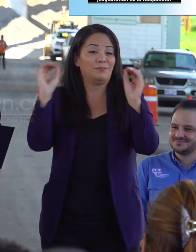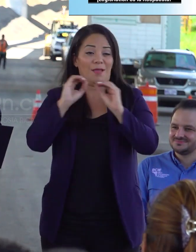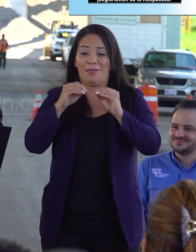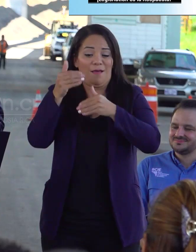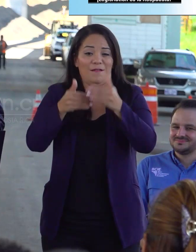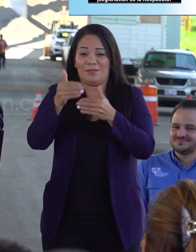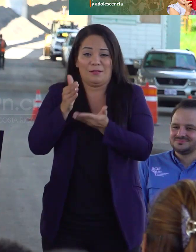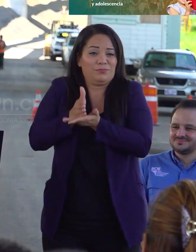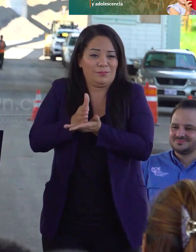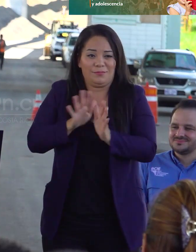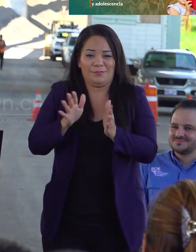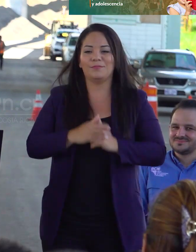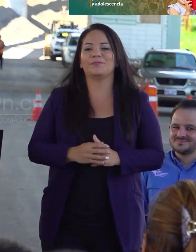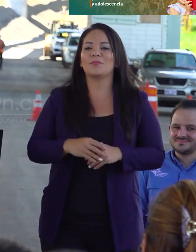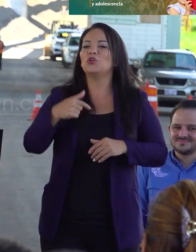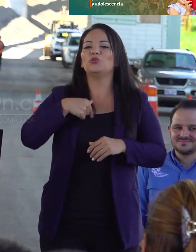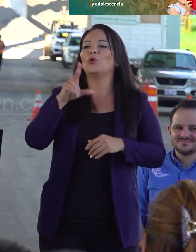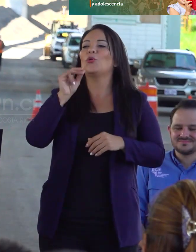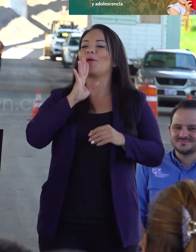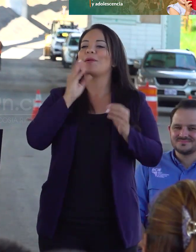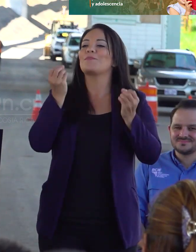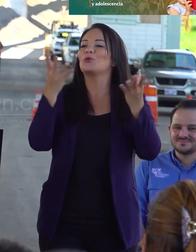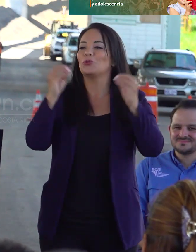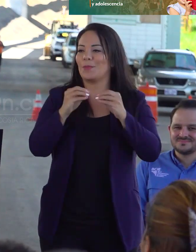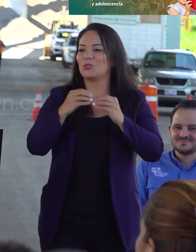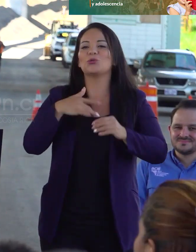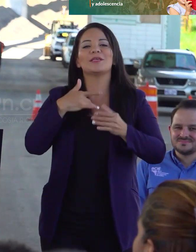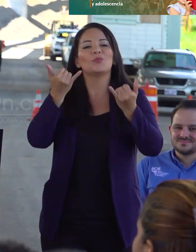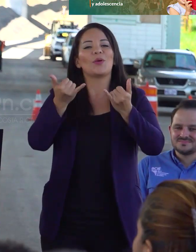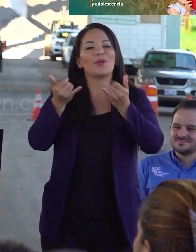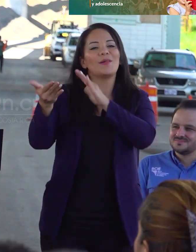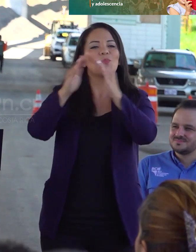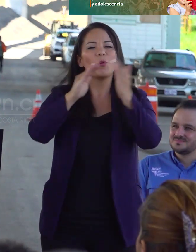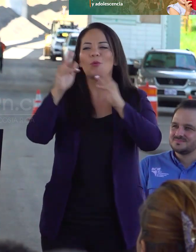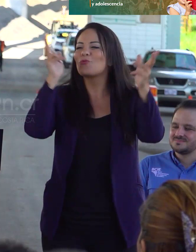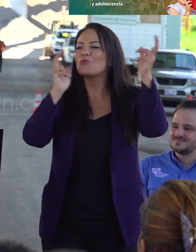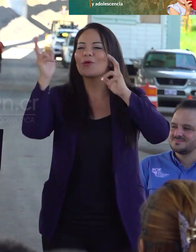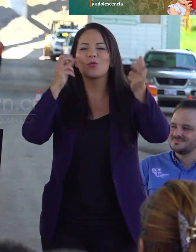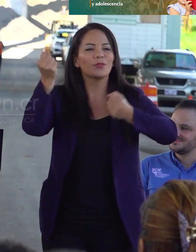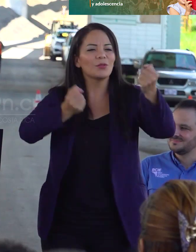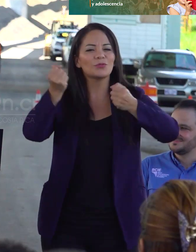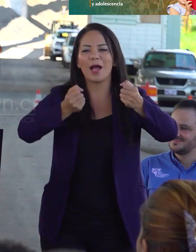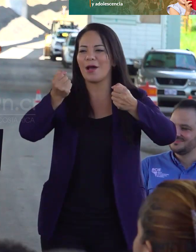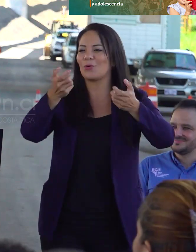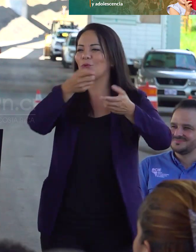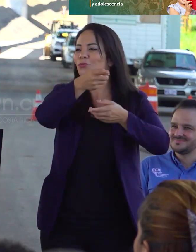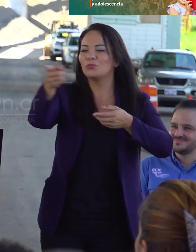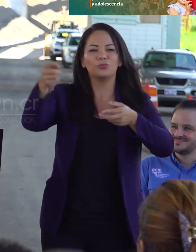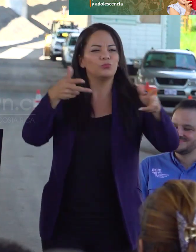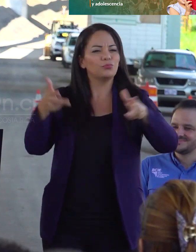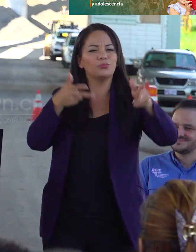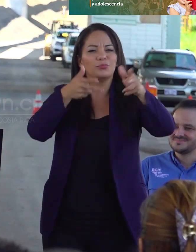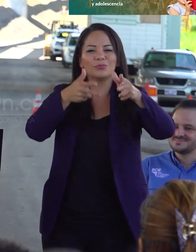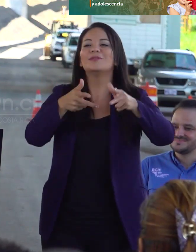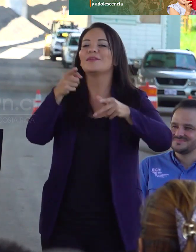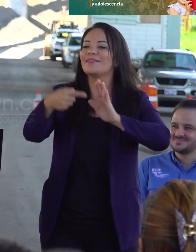Yo no quiero hablar mucho más, porque yo creo que el pueblo, el ruido de los vehículos,